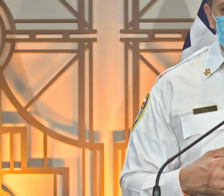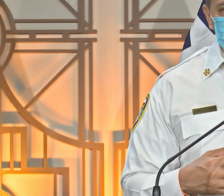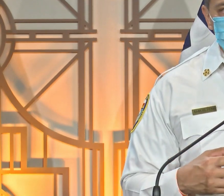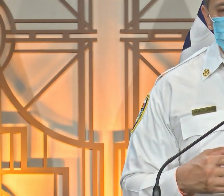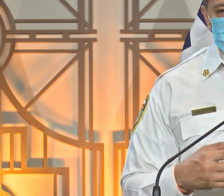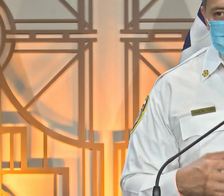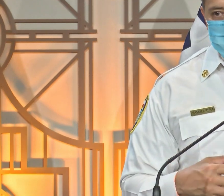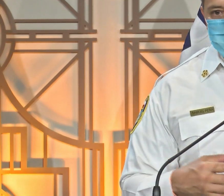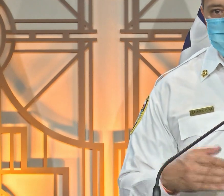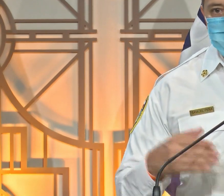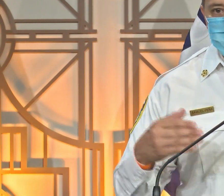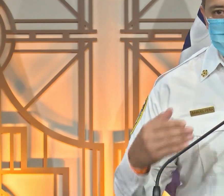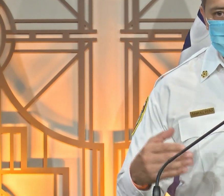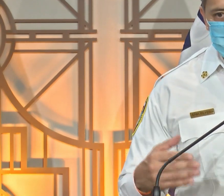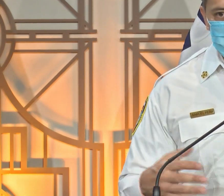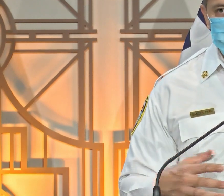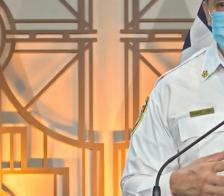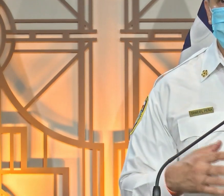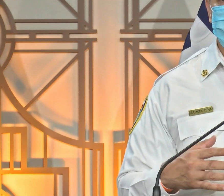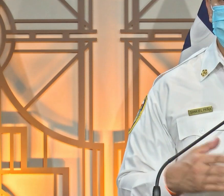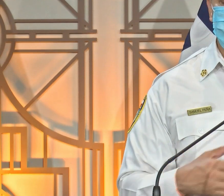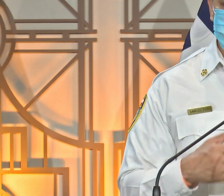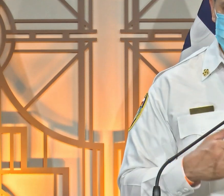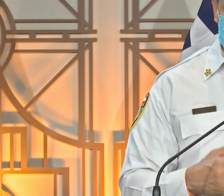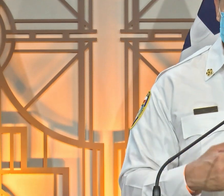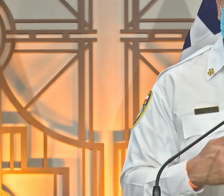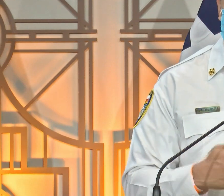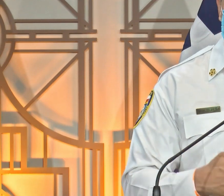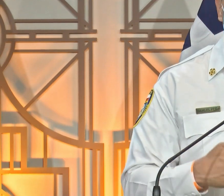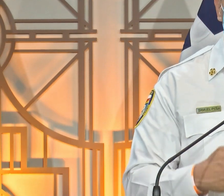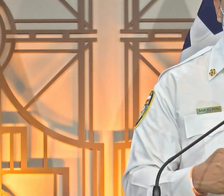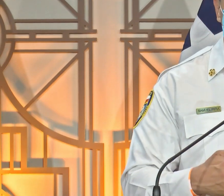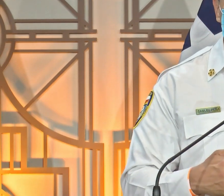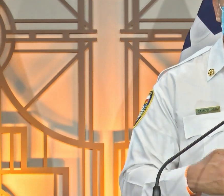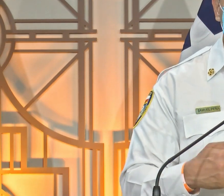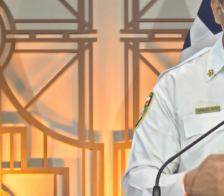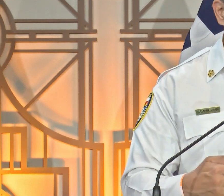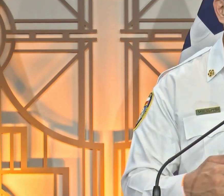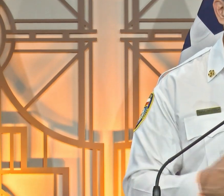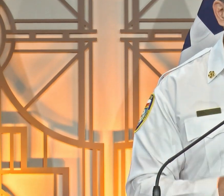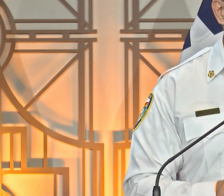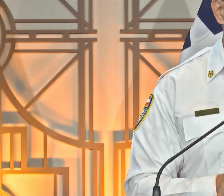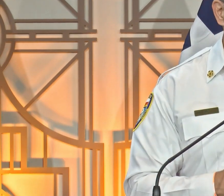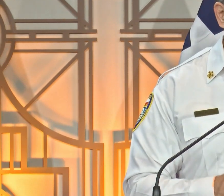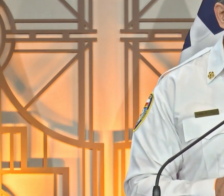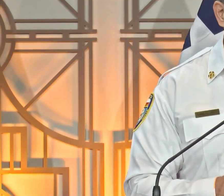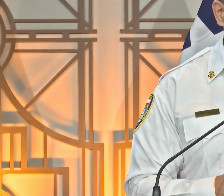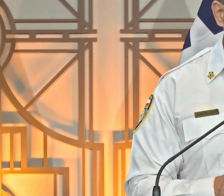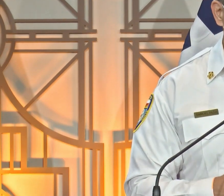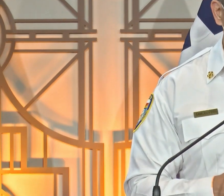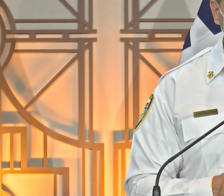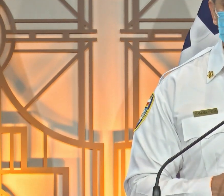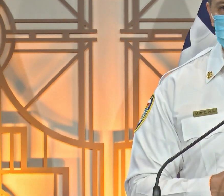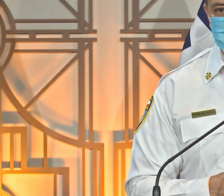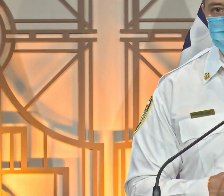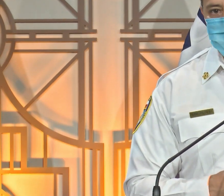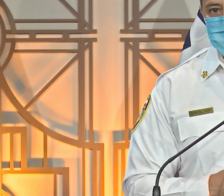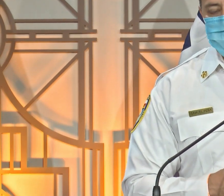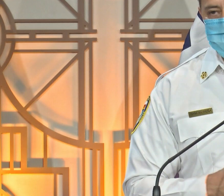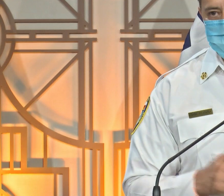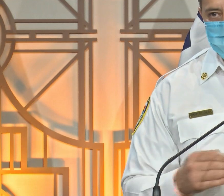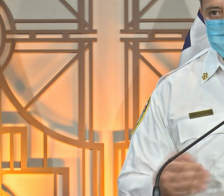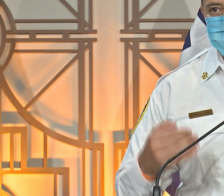ocurre un incidente donde hay inundaciones, los hospitales no son albergues. Quiero repetir eso porque hemos